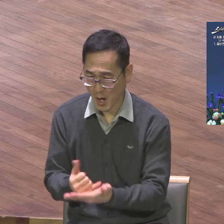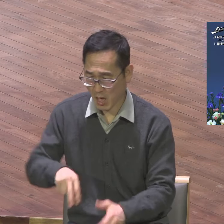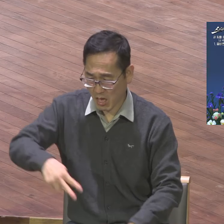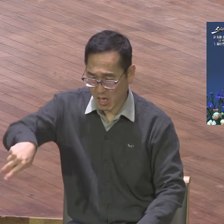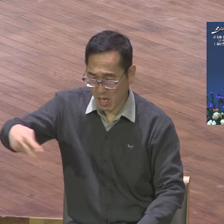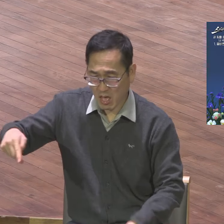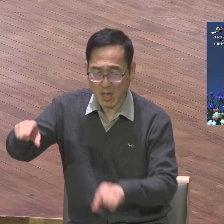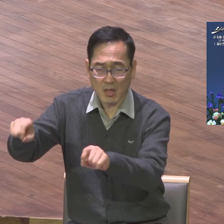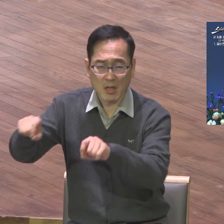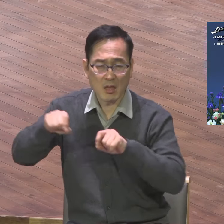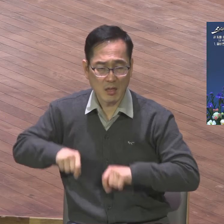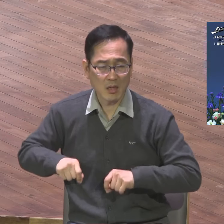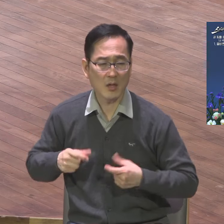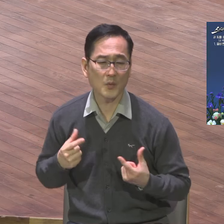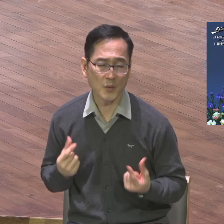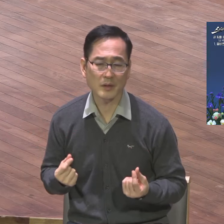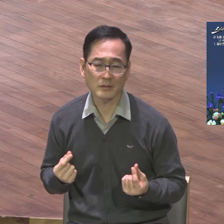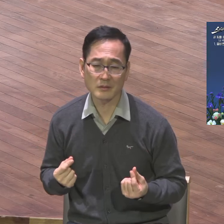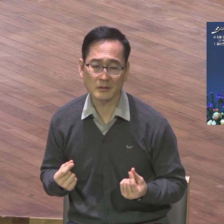버림받은 것처럼